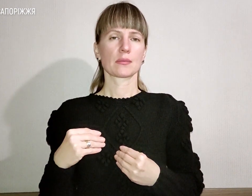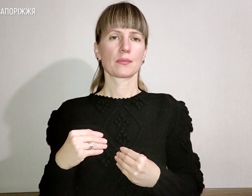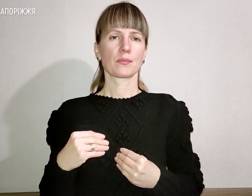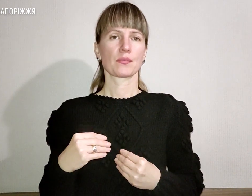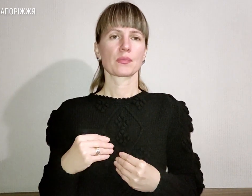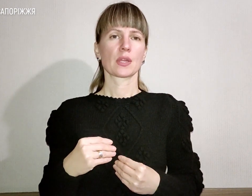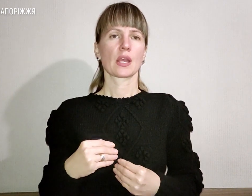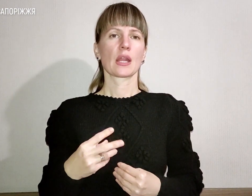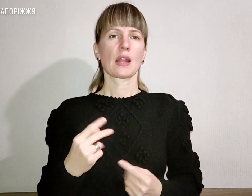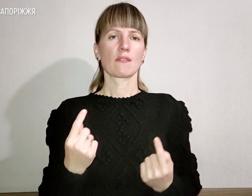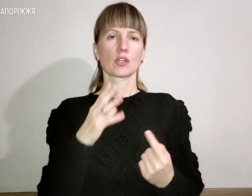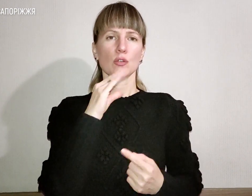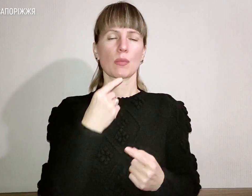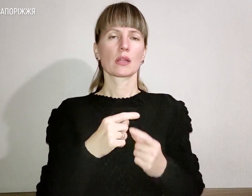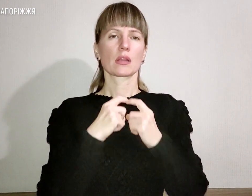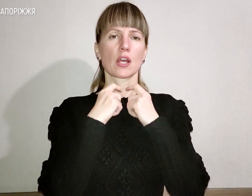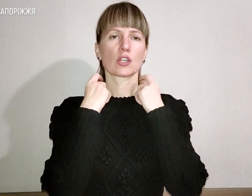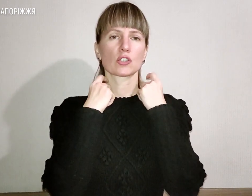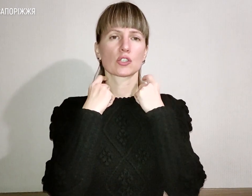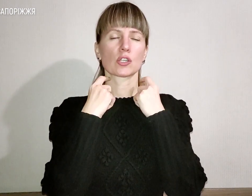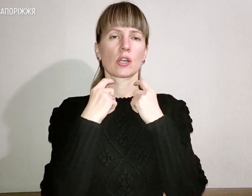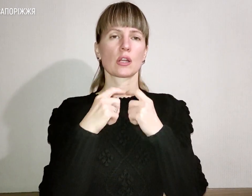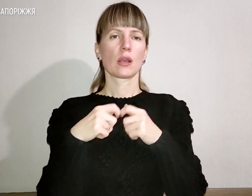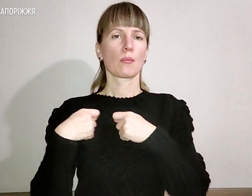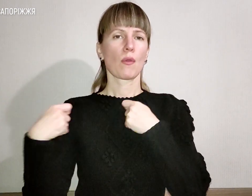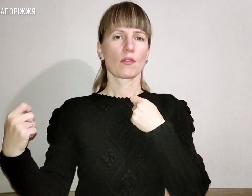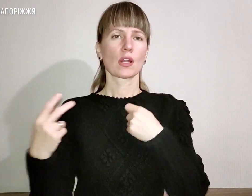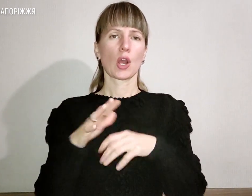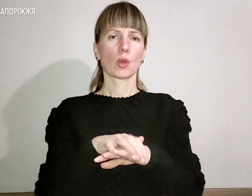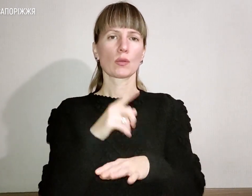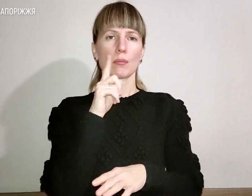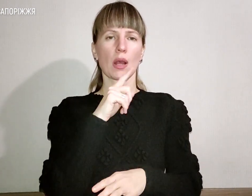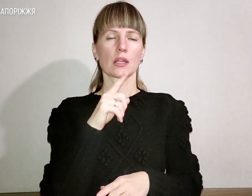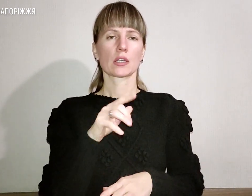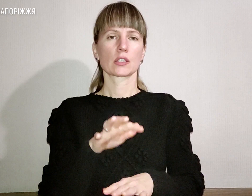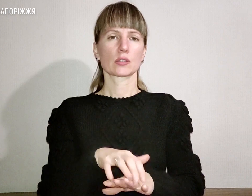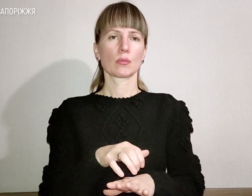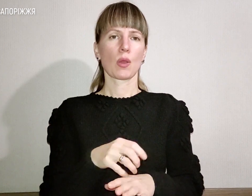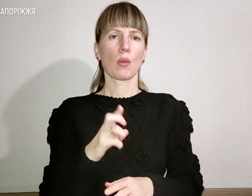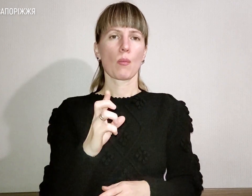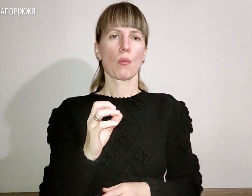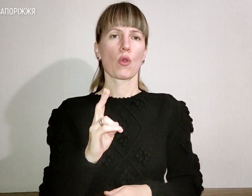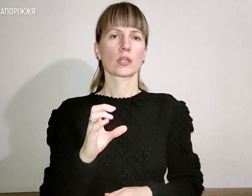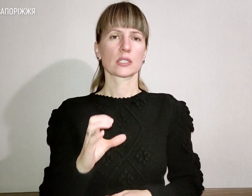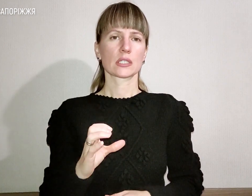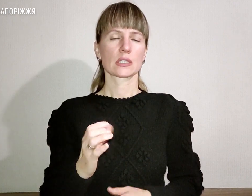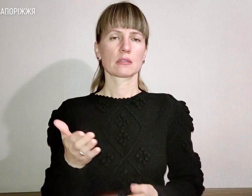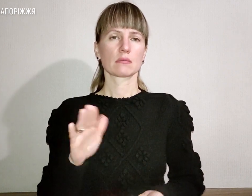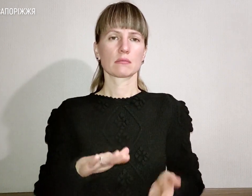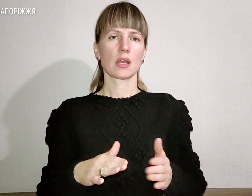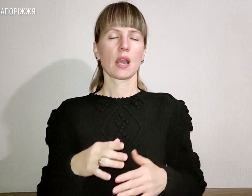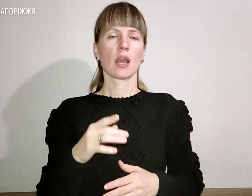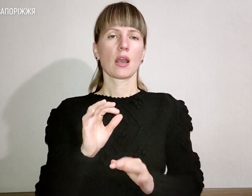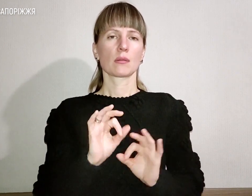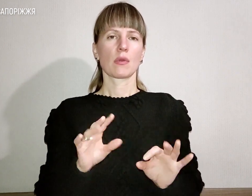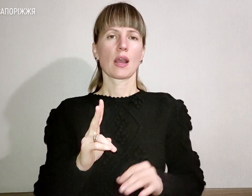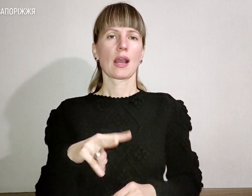великих собак – це нашийник, повідок та намордник. Для котів та малих порід собак – бокс, розповідає Сергій Клименко.